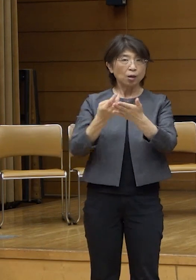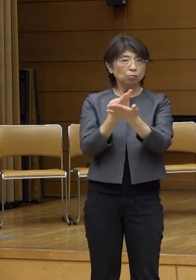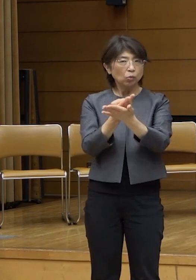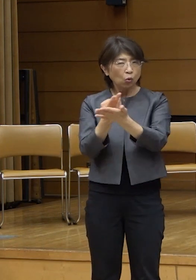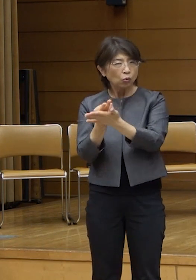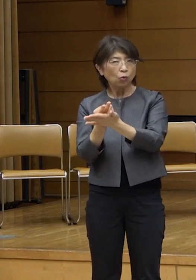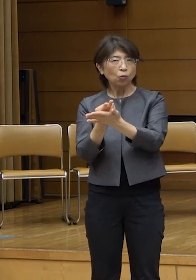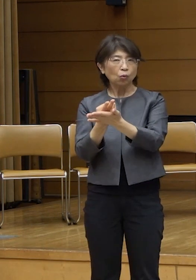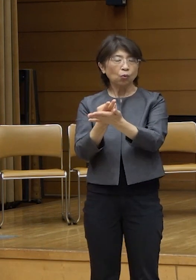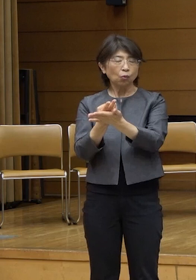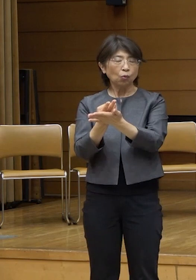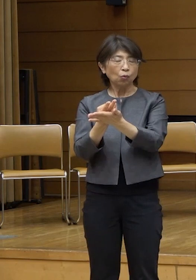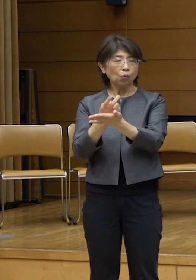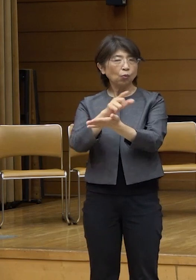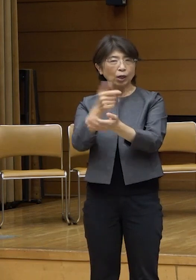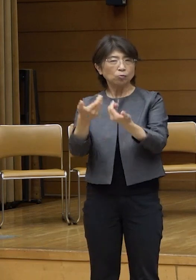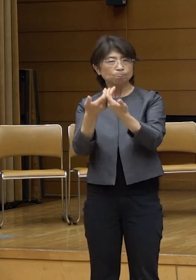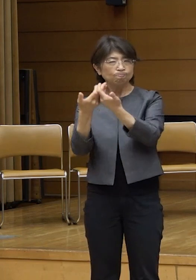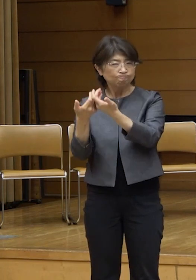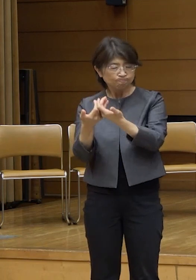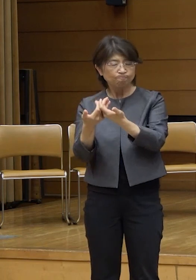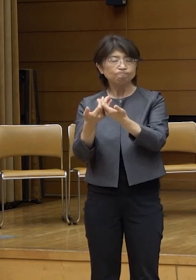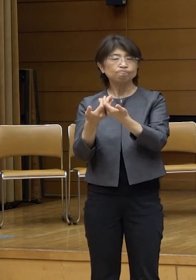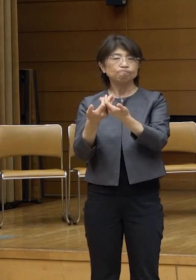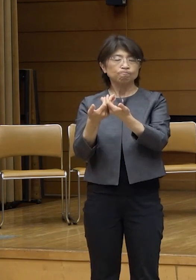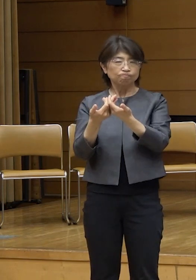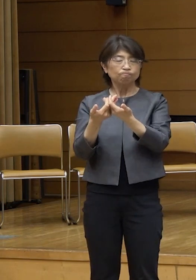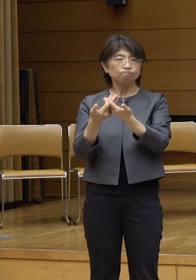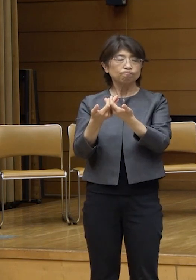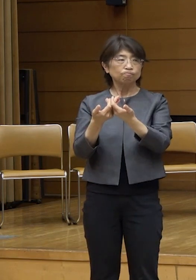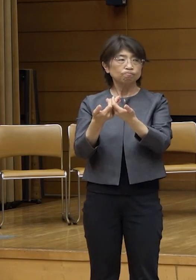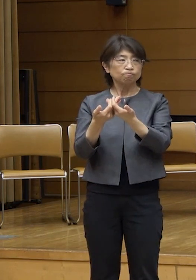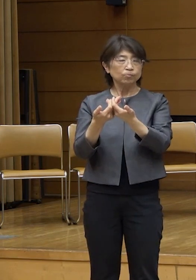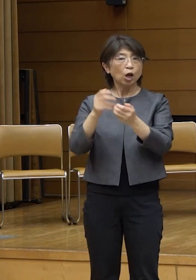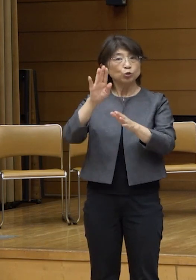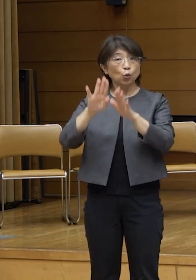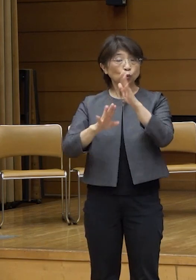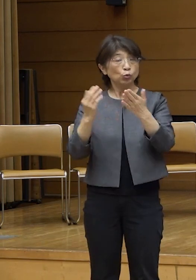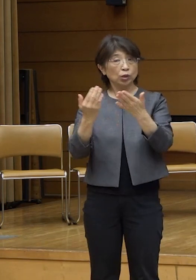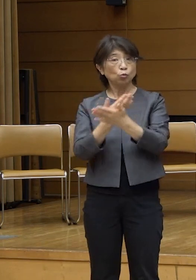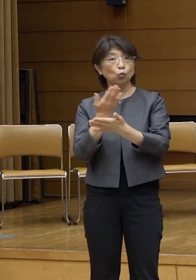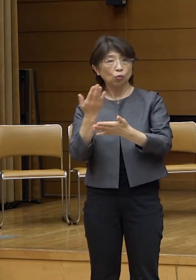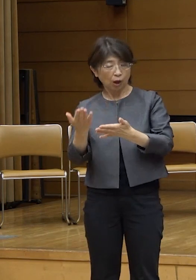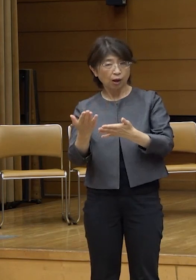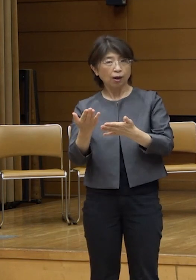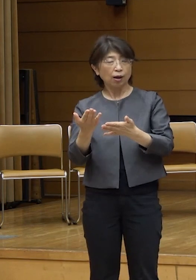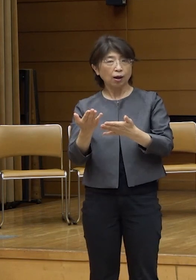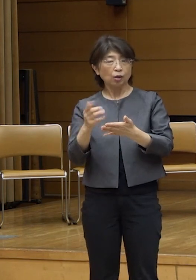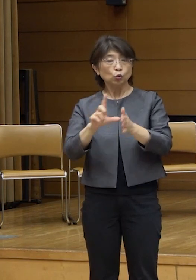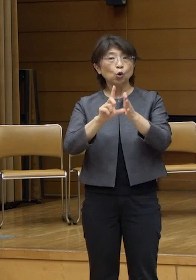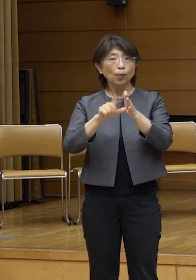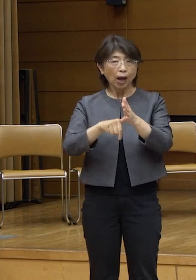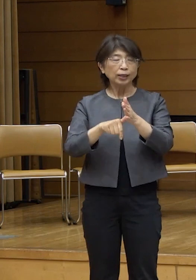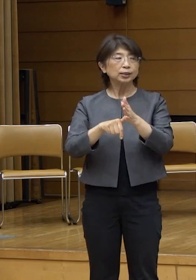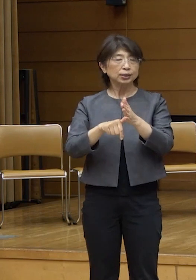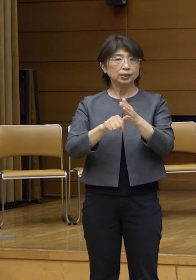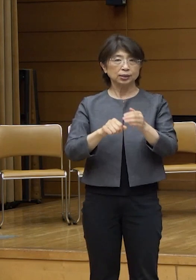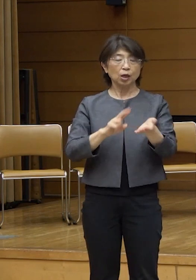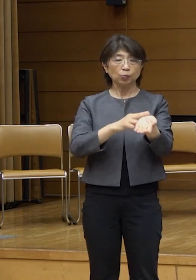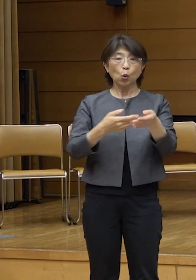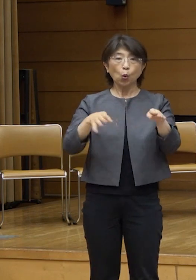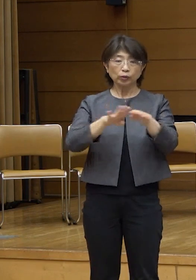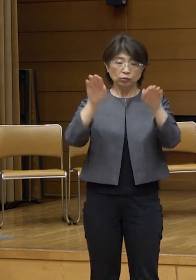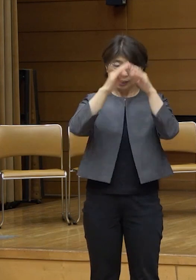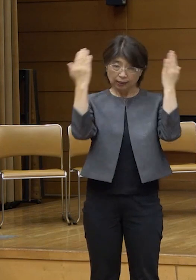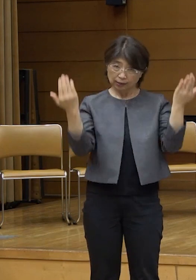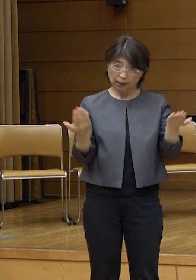までコロナじゃないところで今後もこれからは使われていくようになる、そうした場合、全体の病床の使用